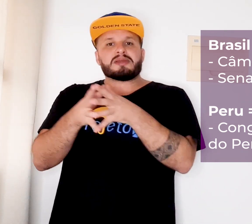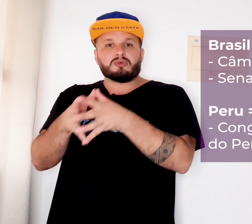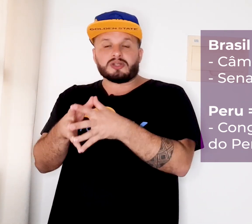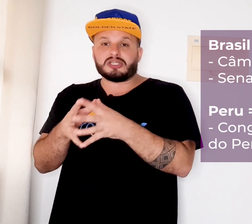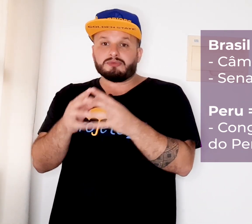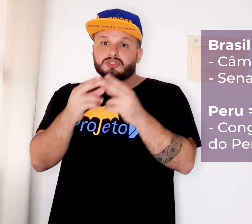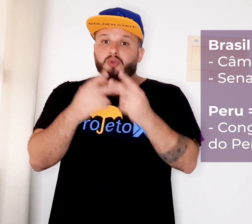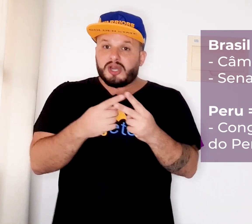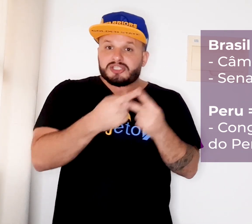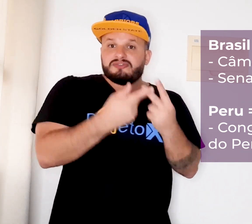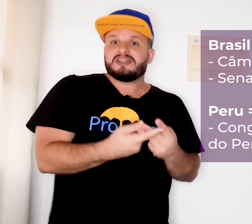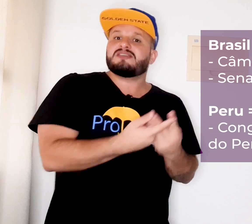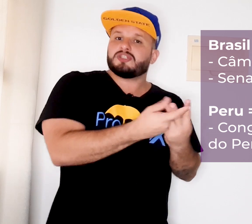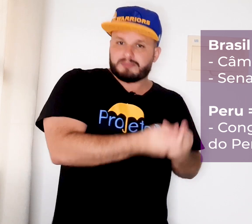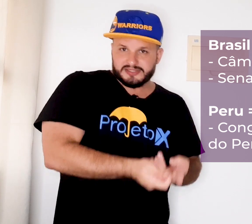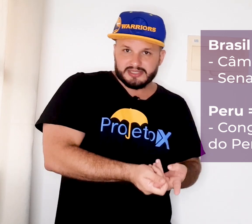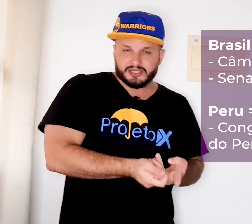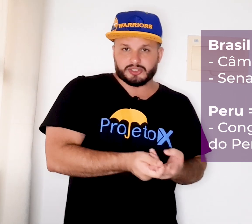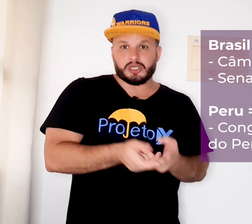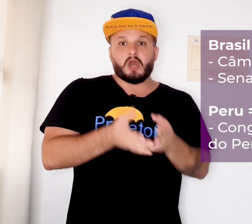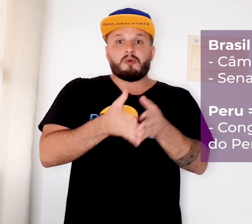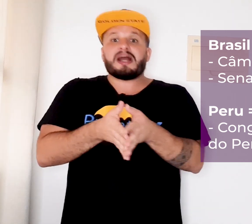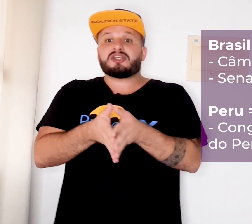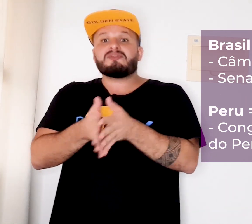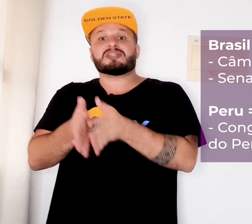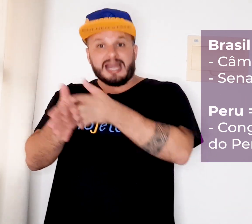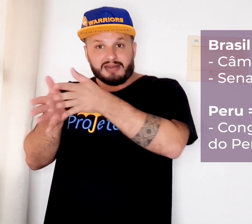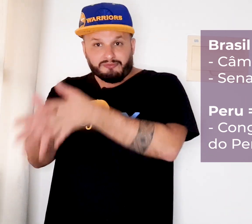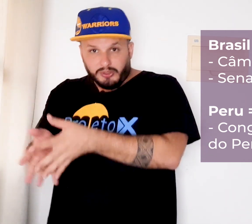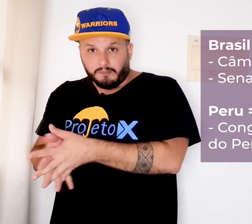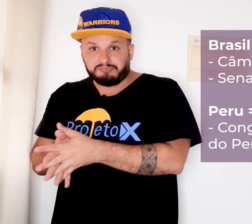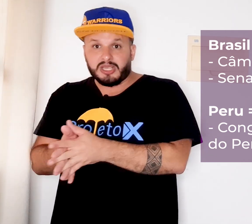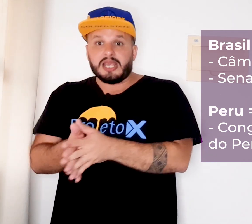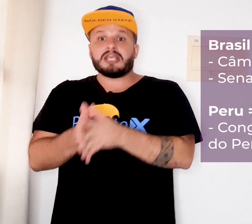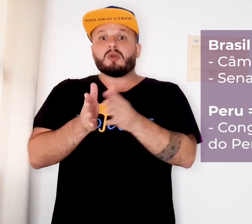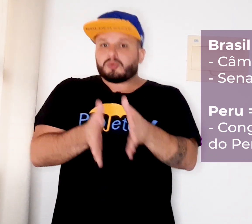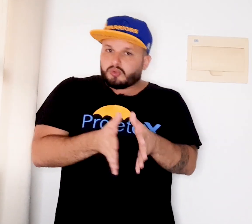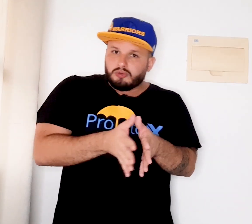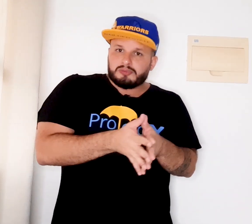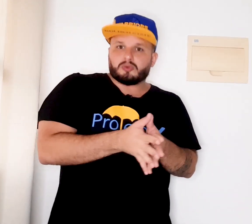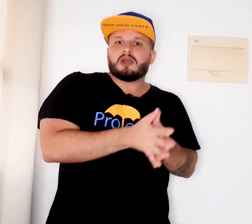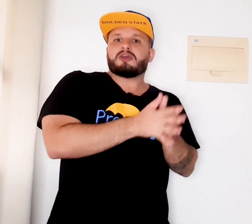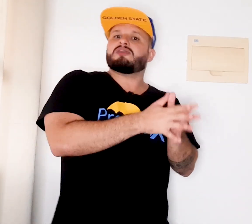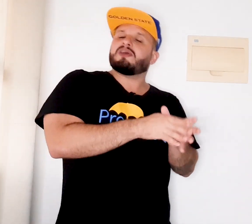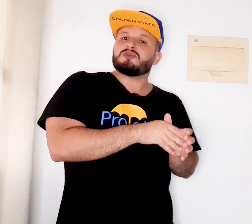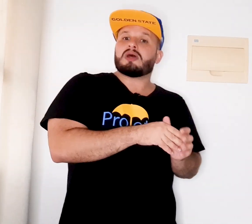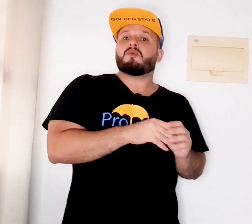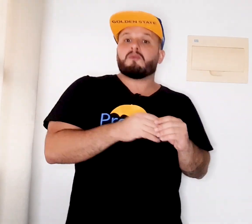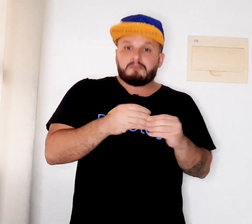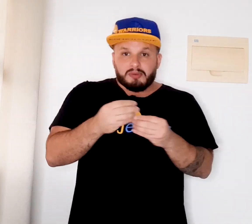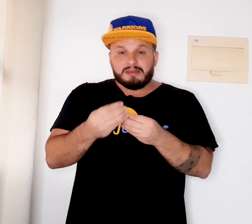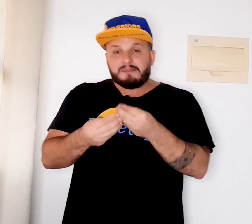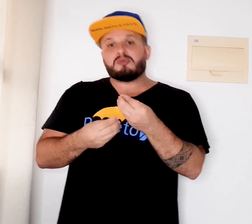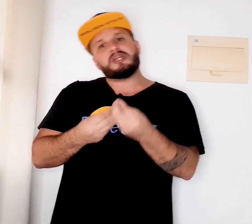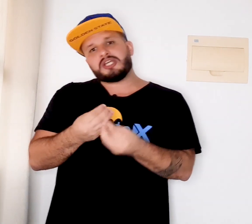Peru nós temos dois vice-presidentes. O Martín Vizcarra foi um. Em outubro, nós tivemos um problema